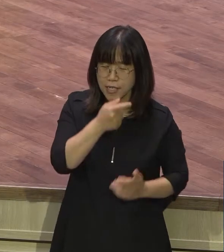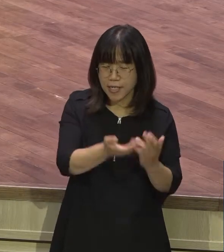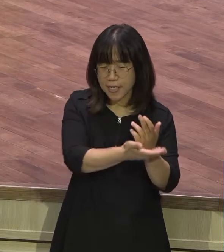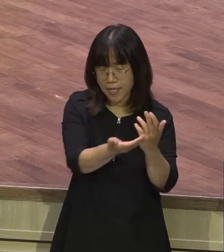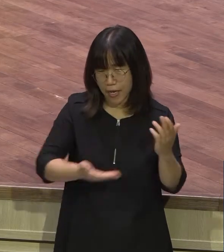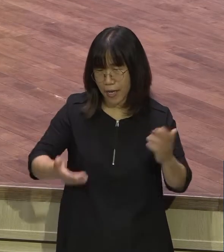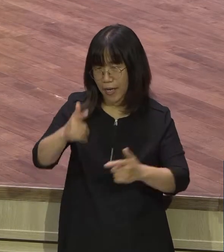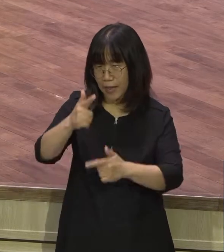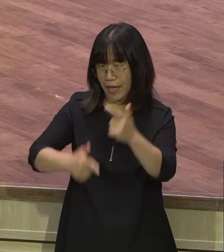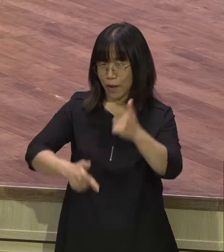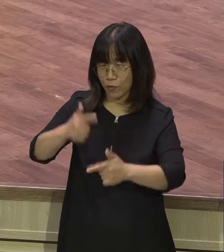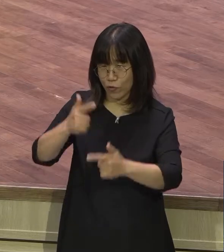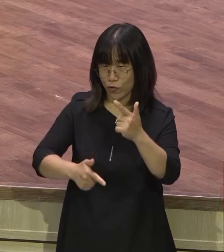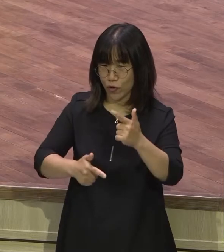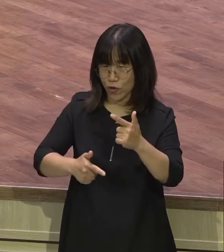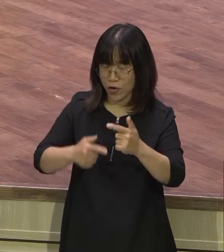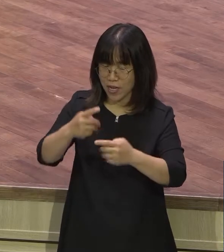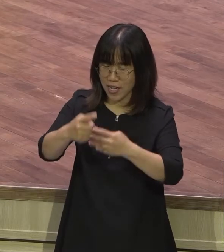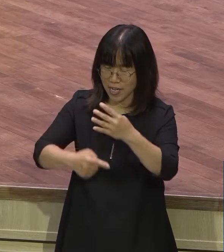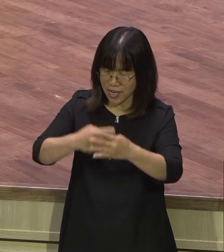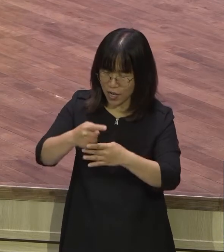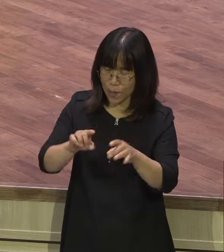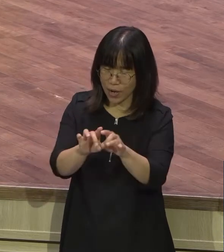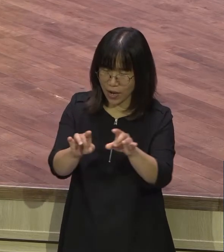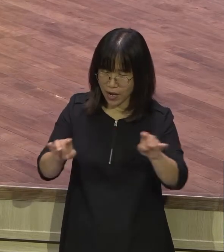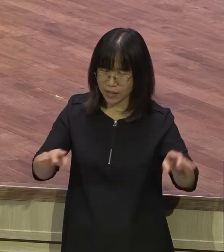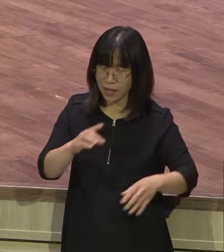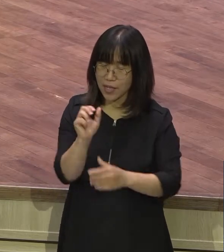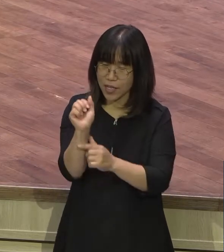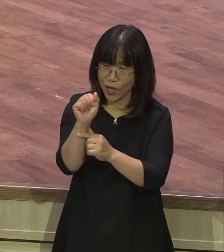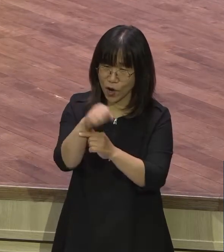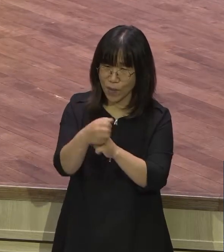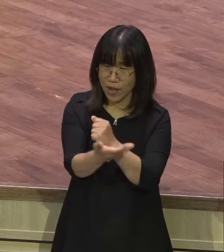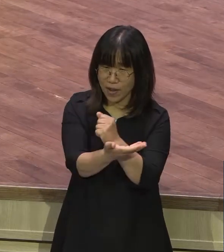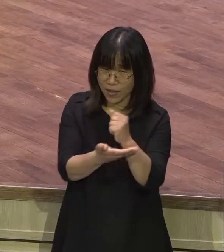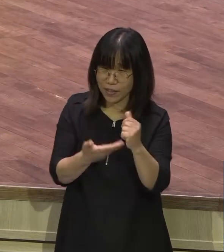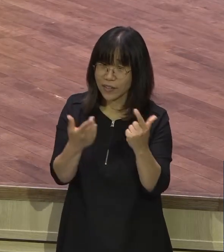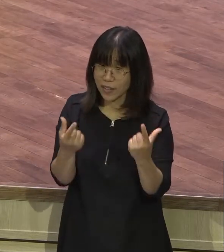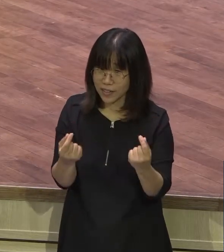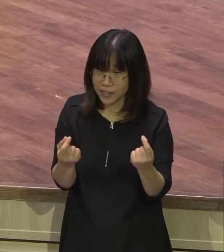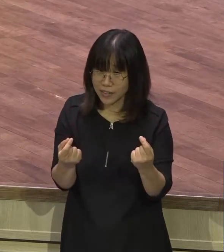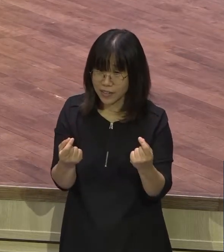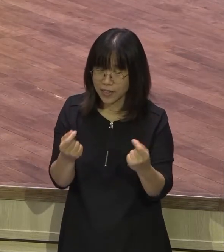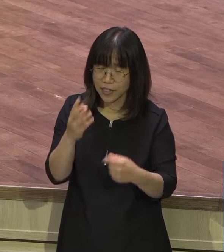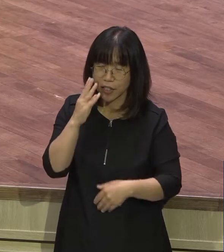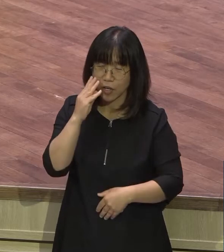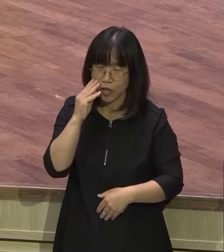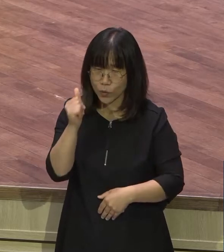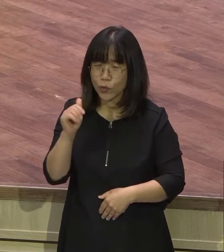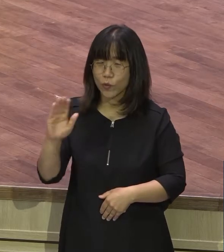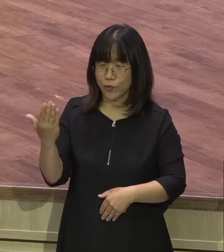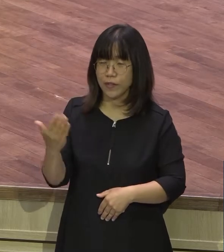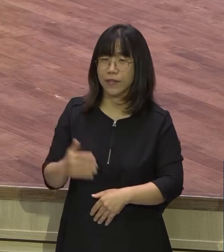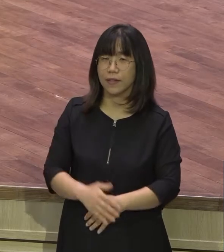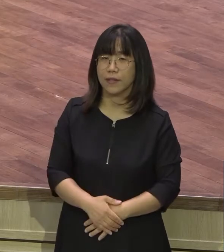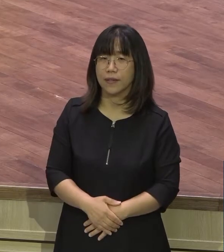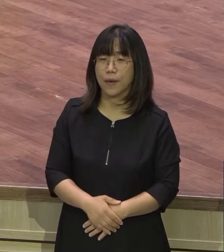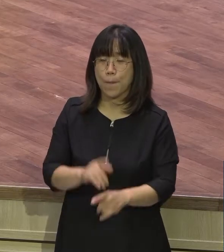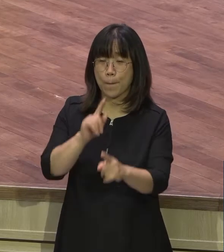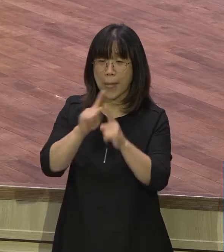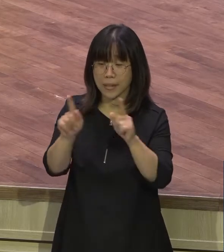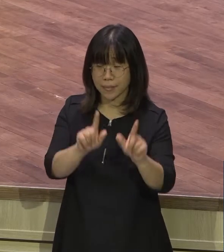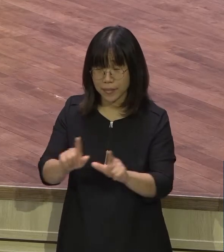철을 따 열매를 맺으면서 이제 그 하는 모든 일이 행통한 것처럼 행통해 말씀